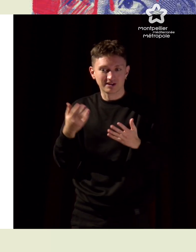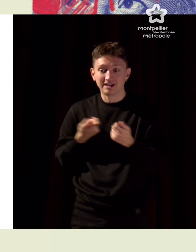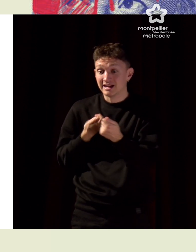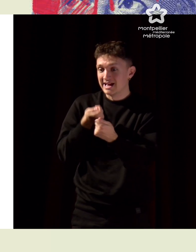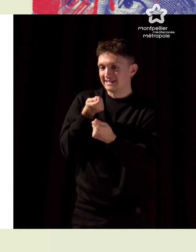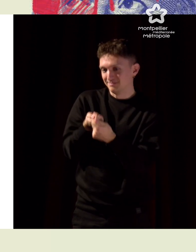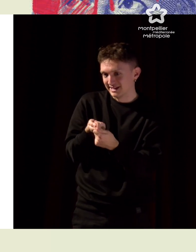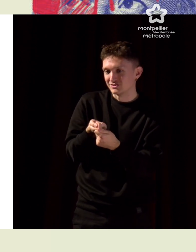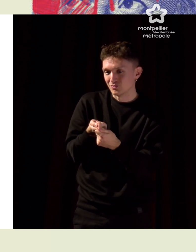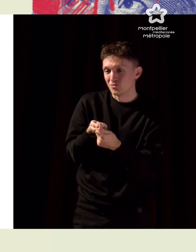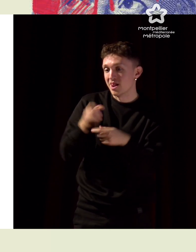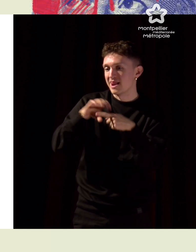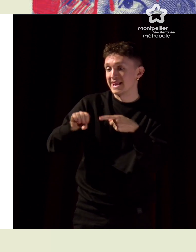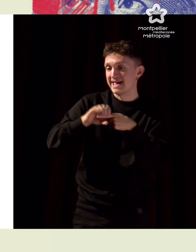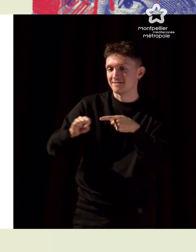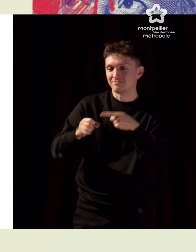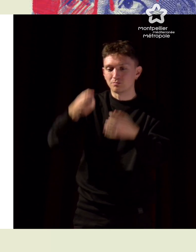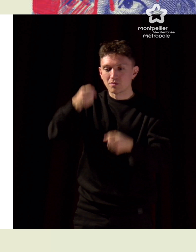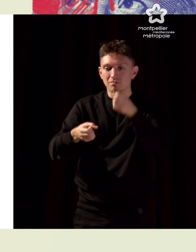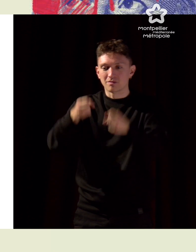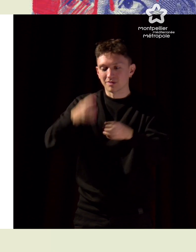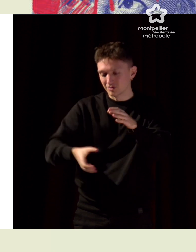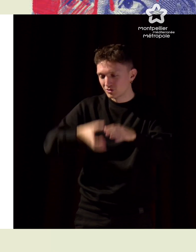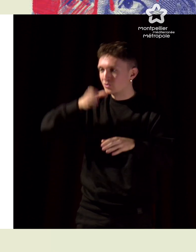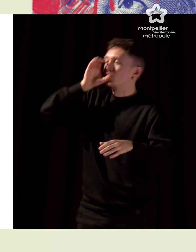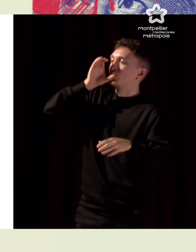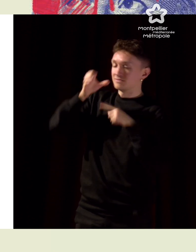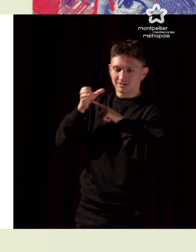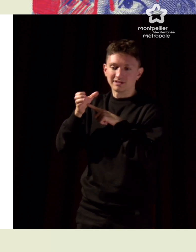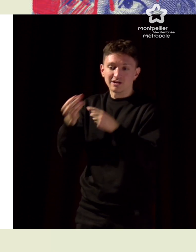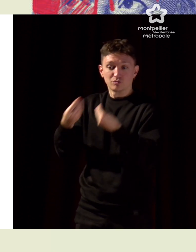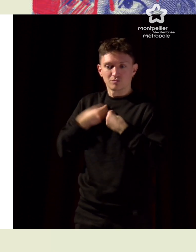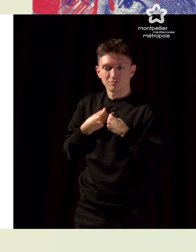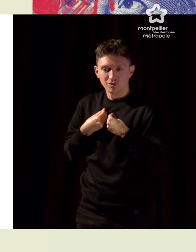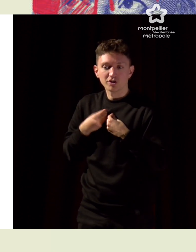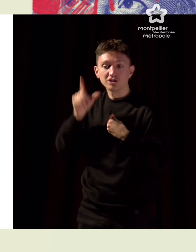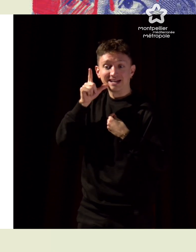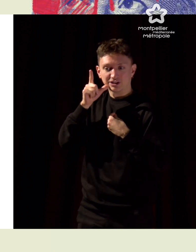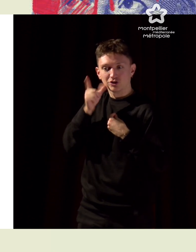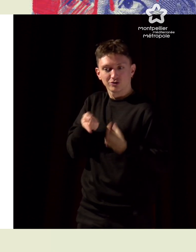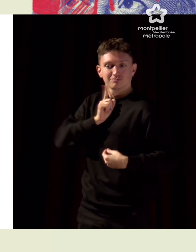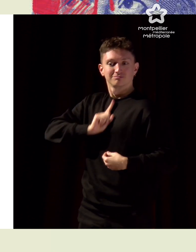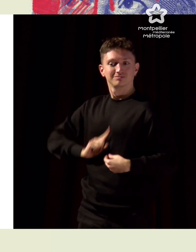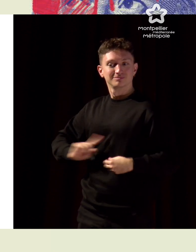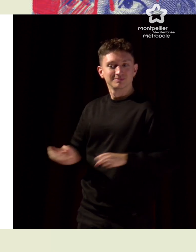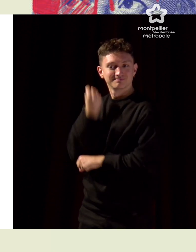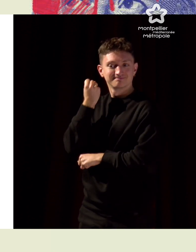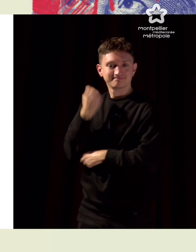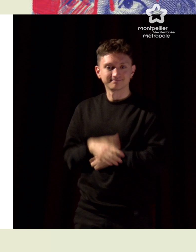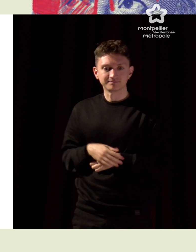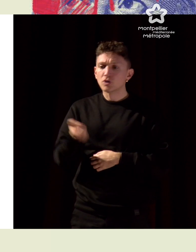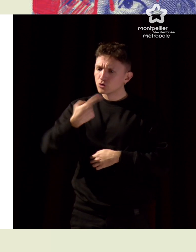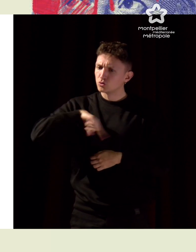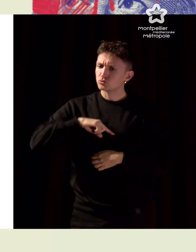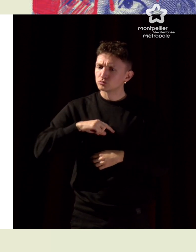la consommation de lait, ce qu'on appelle la lactase persistance. On est des mammifères. Les mammifères, ils digèrent le